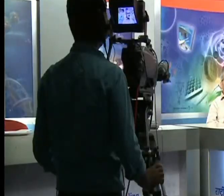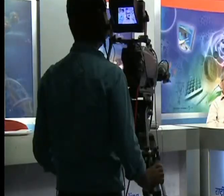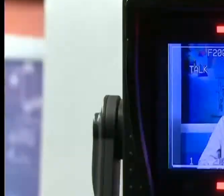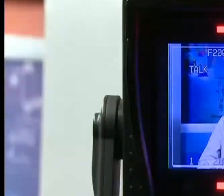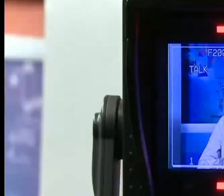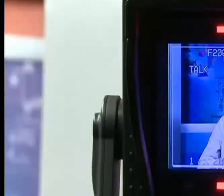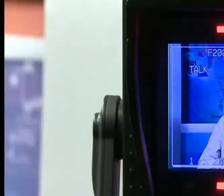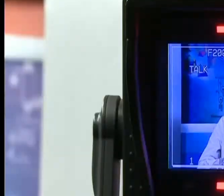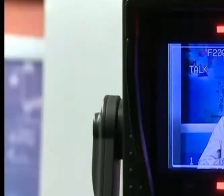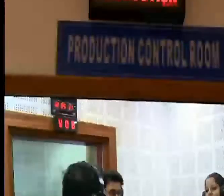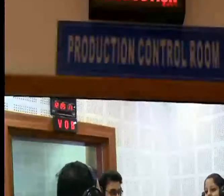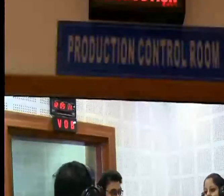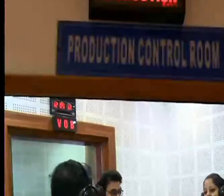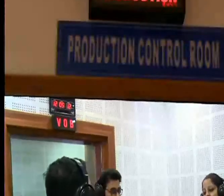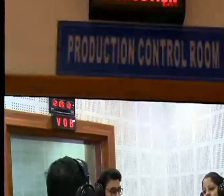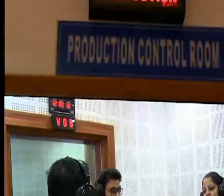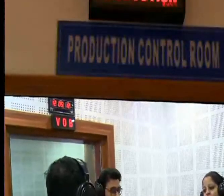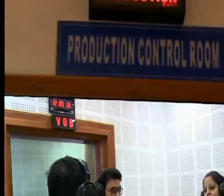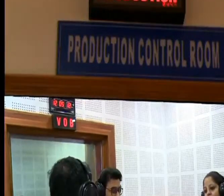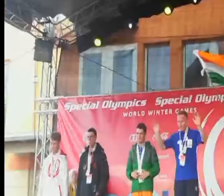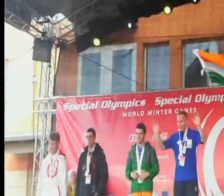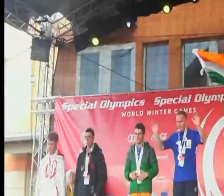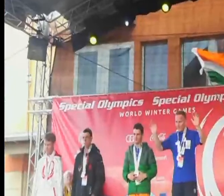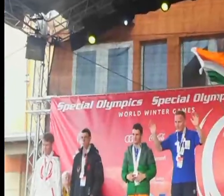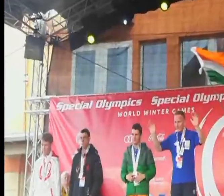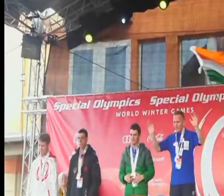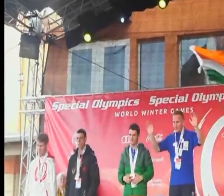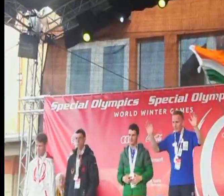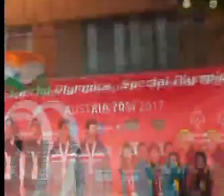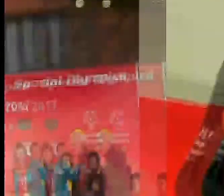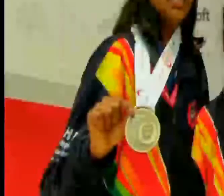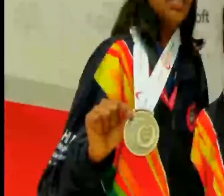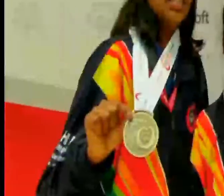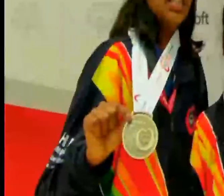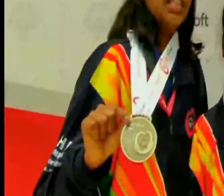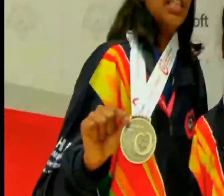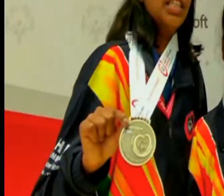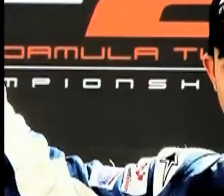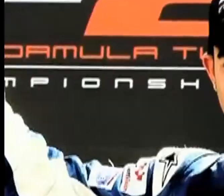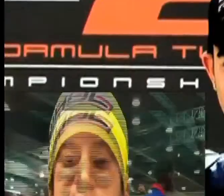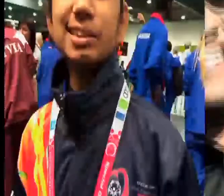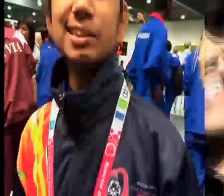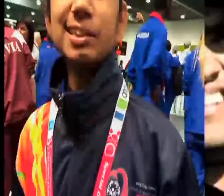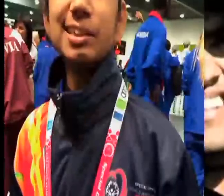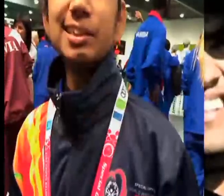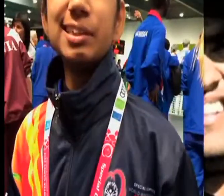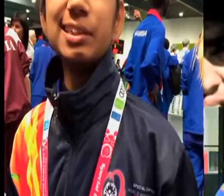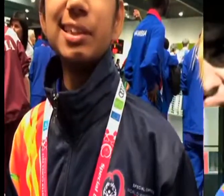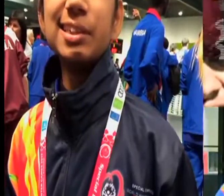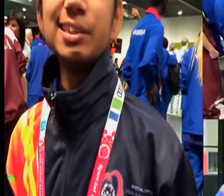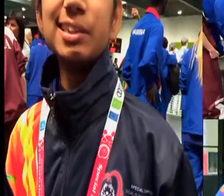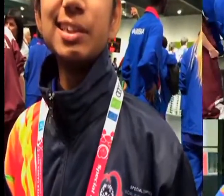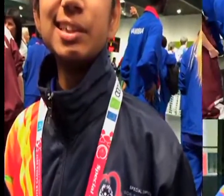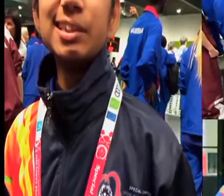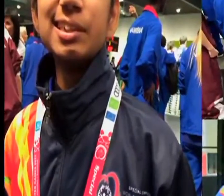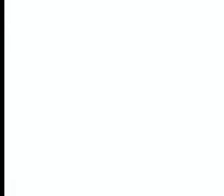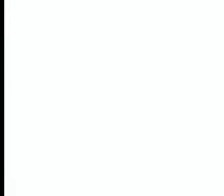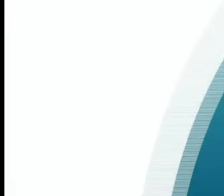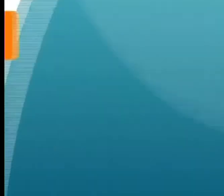बने, हम अपना रास्ता स्वयं चुने। कोई मन